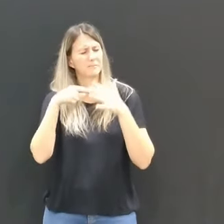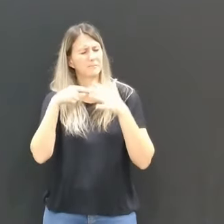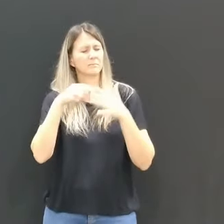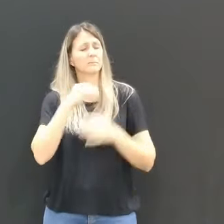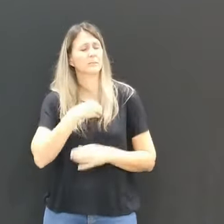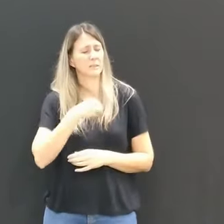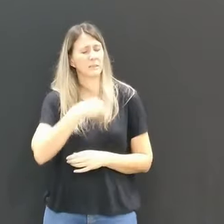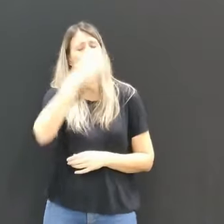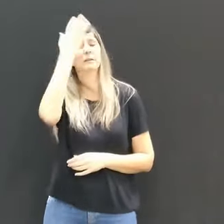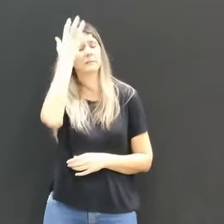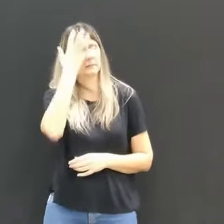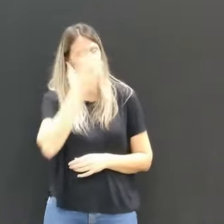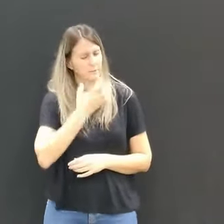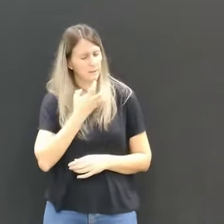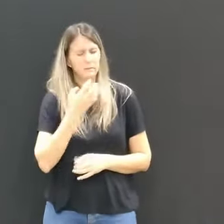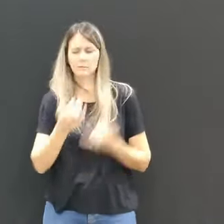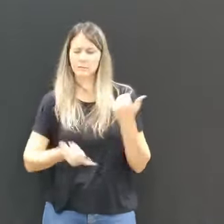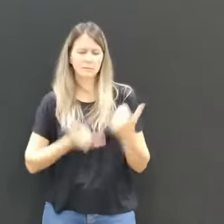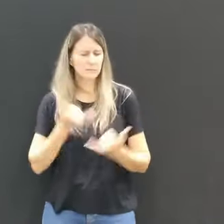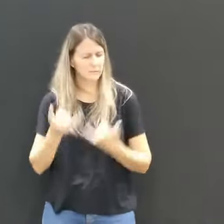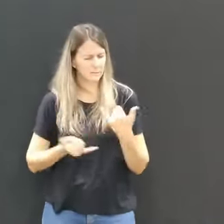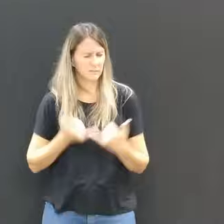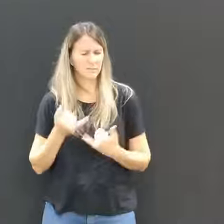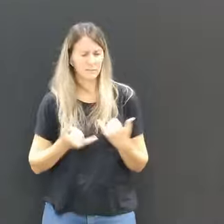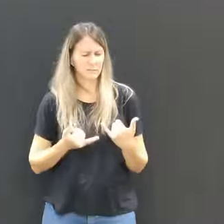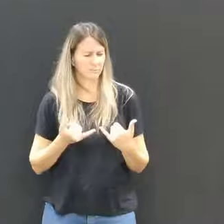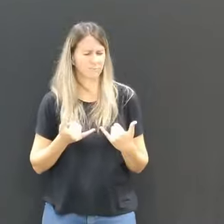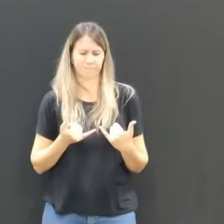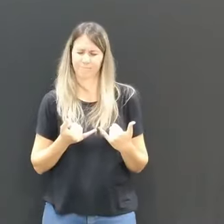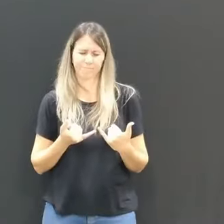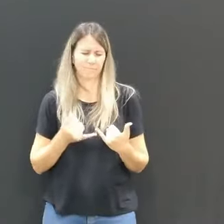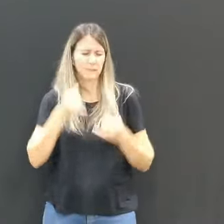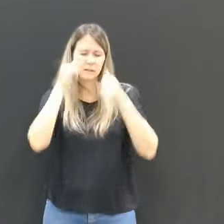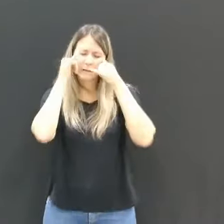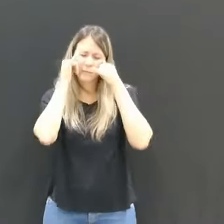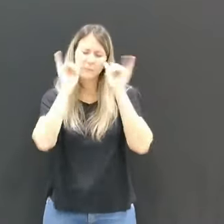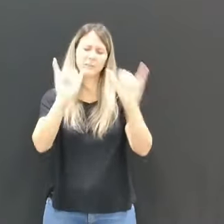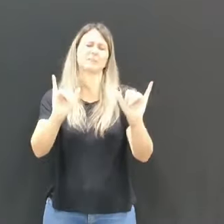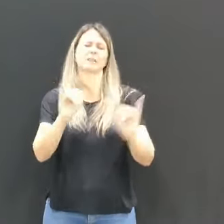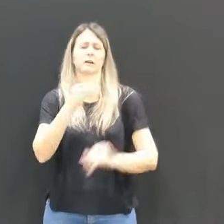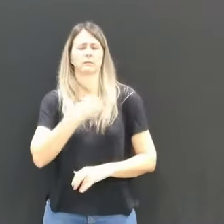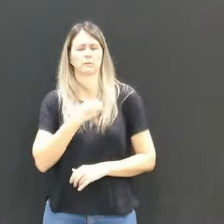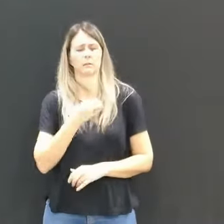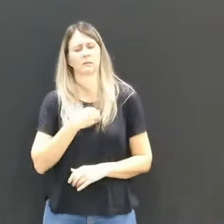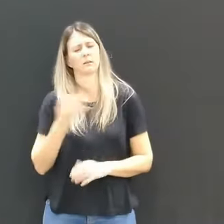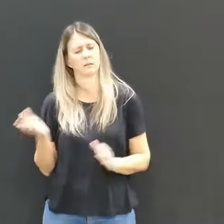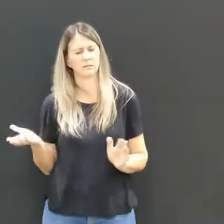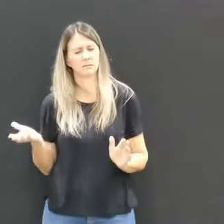vários. Pecar, Senhor, é muito sério, não é brincadeira não. Nós temos que evitar o